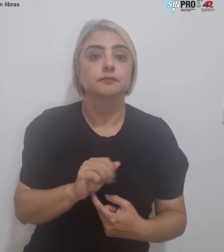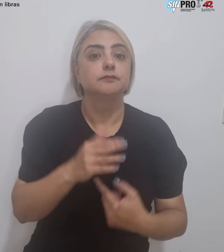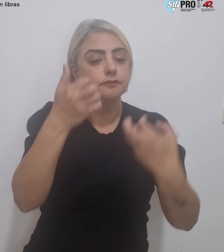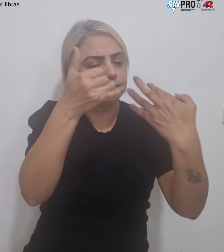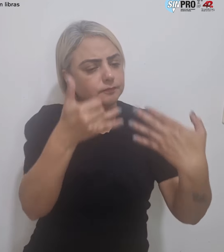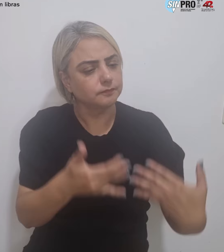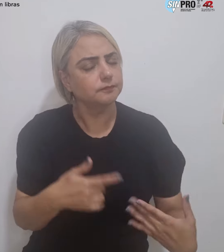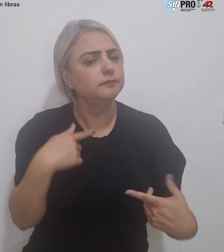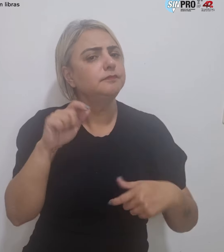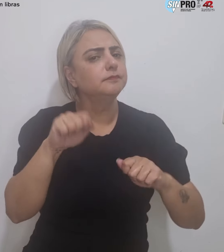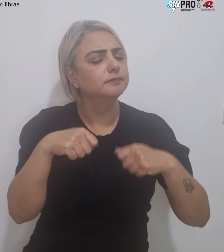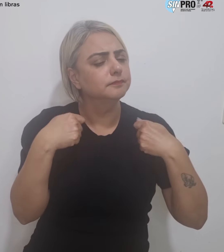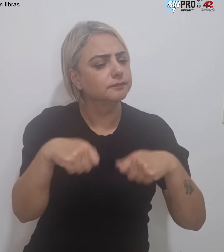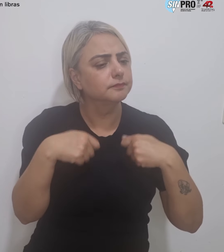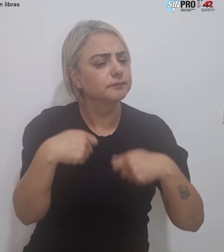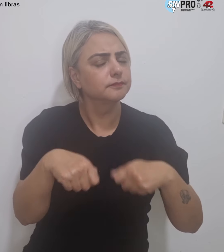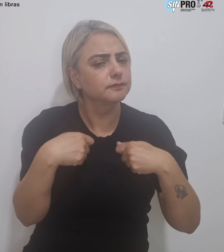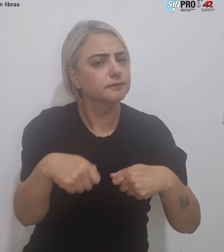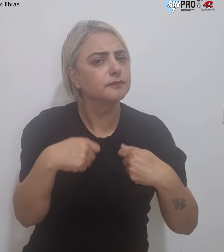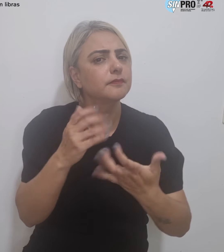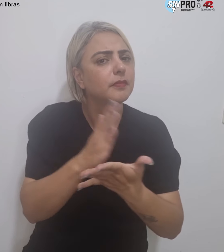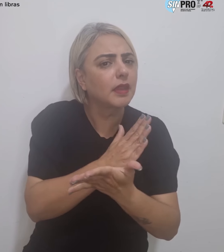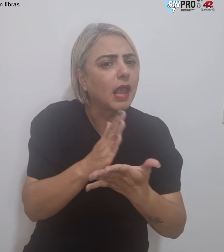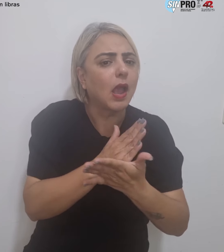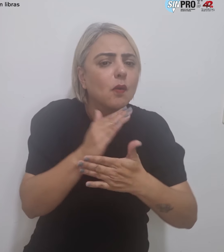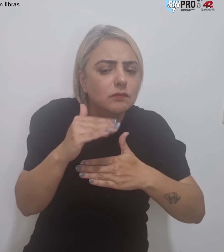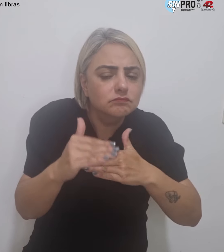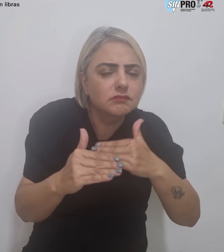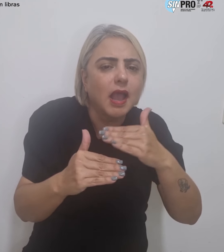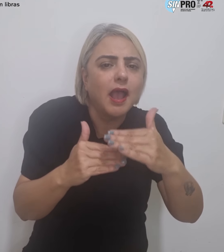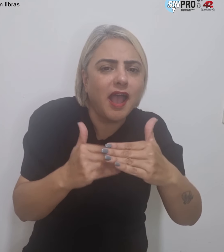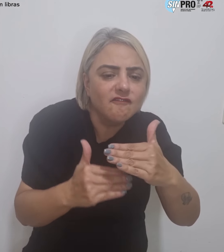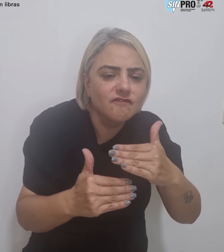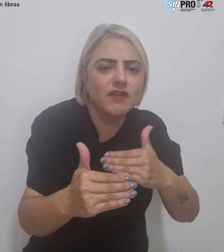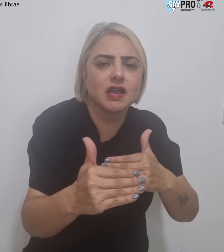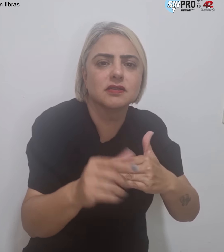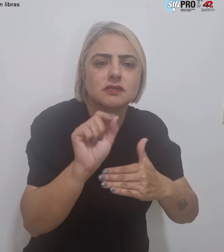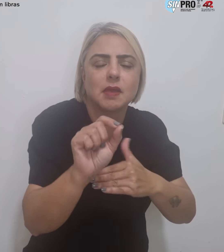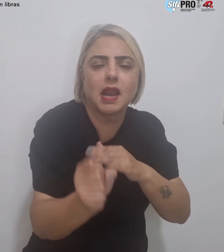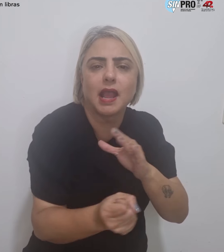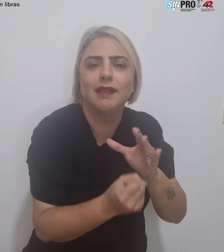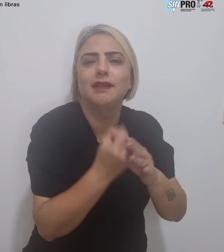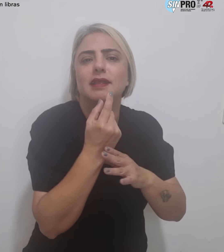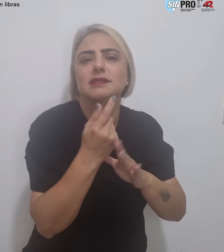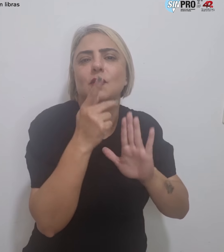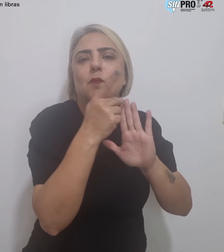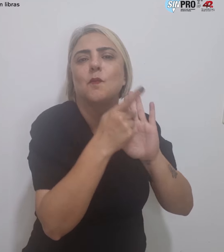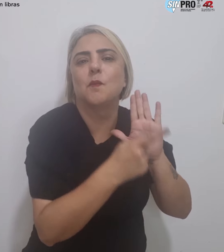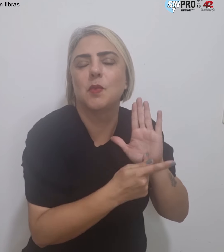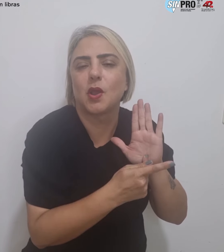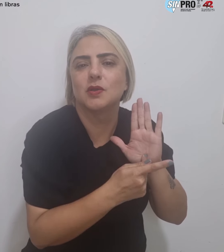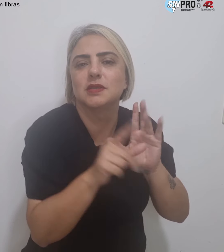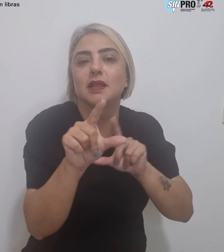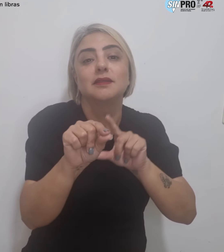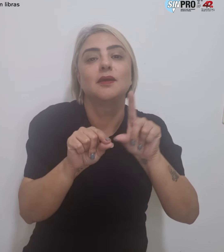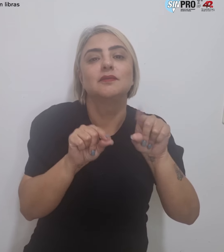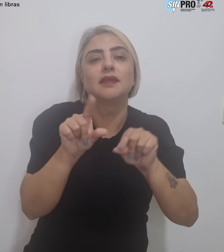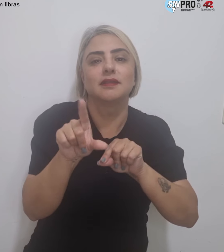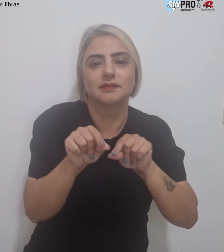é necessário darmos alguns passos para a construção de um projeto alternativo ao